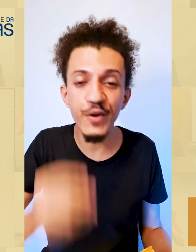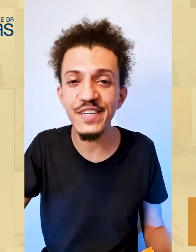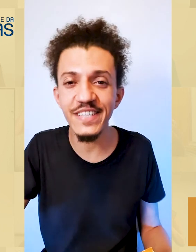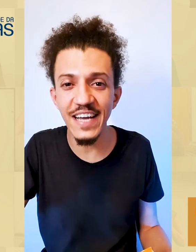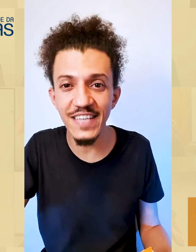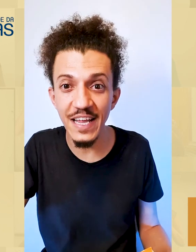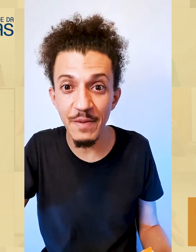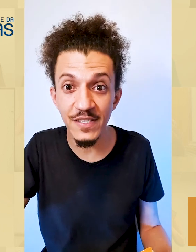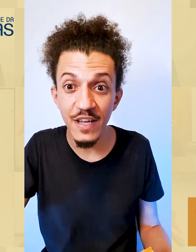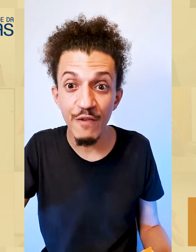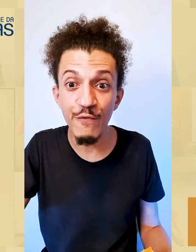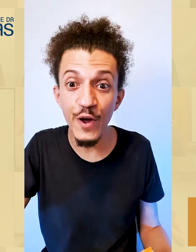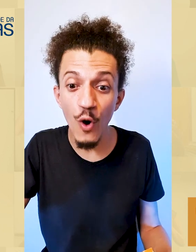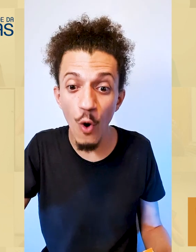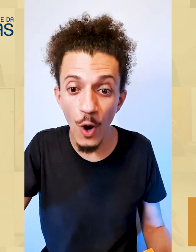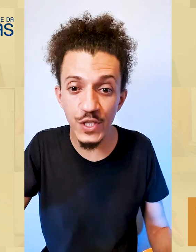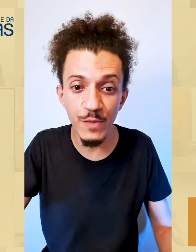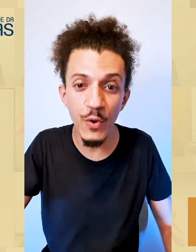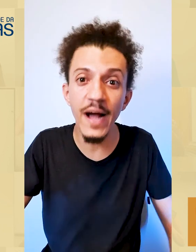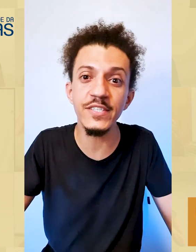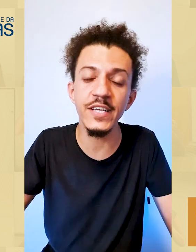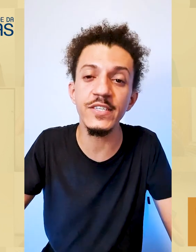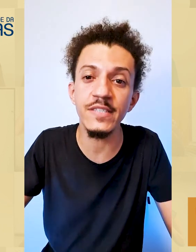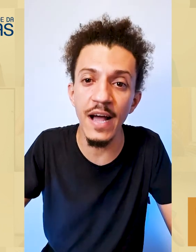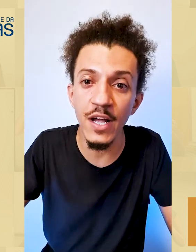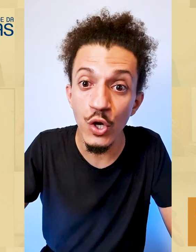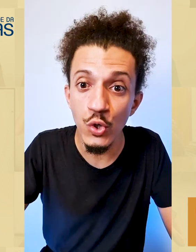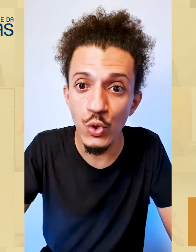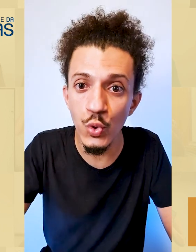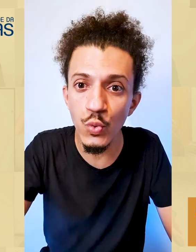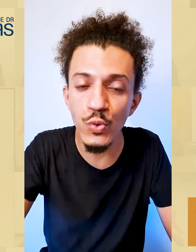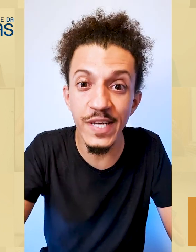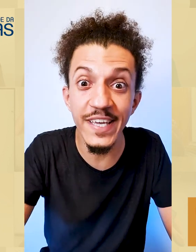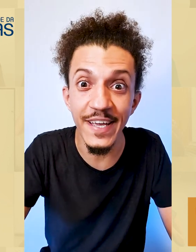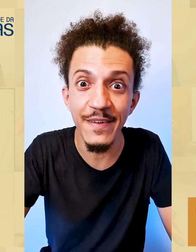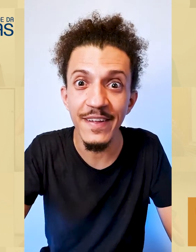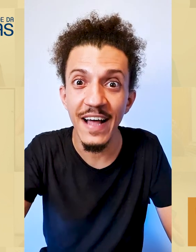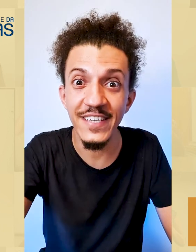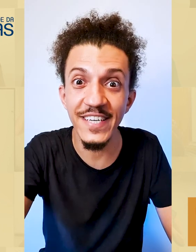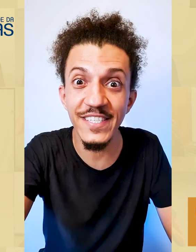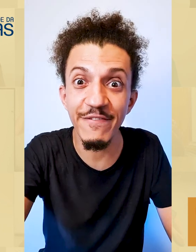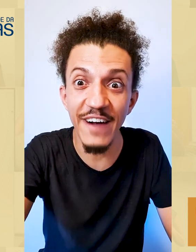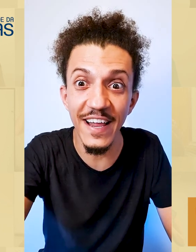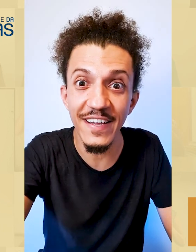cofundador da Universidade da Libras. Foi ótimo a gente estar juntos aqui. A gente se fala.